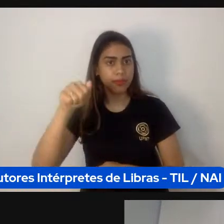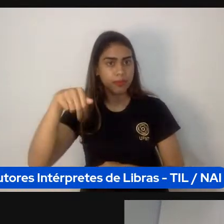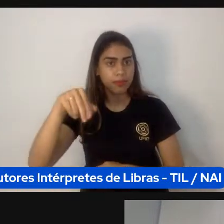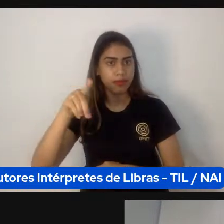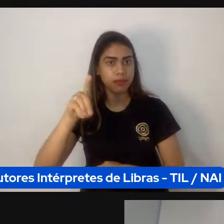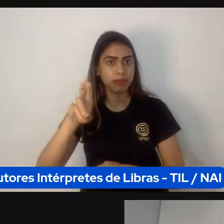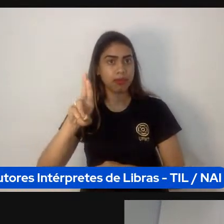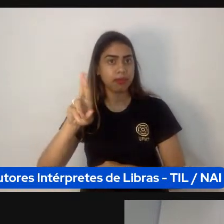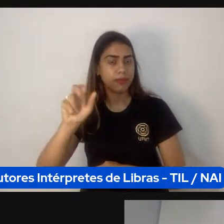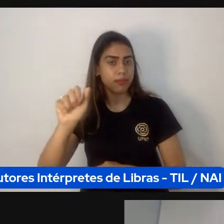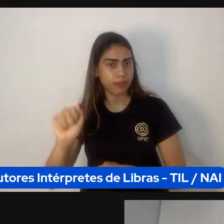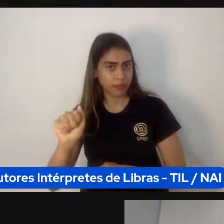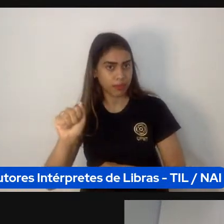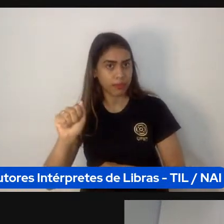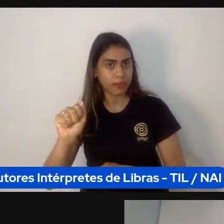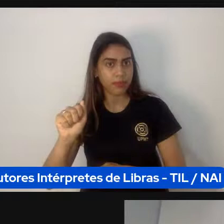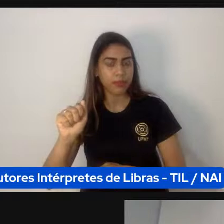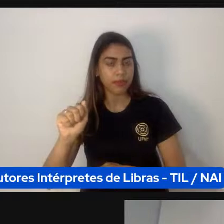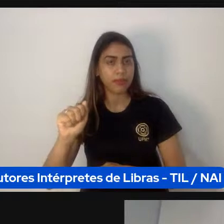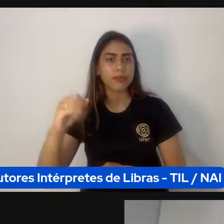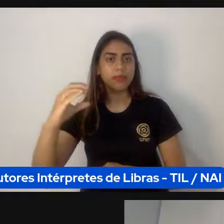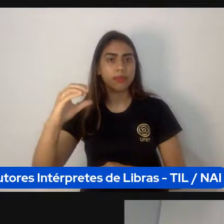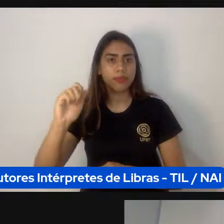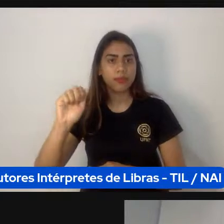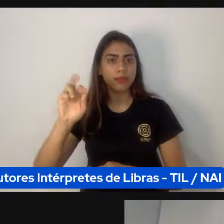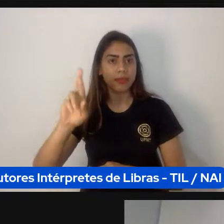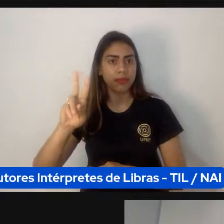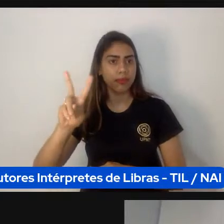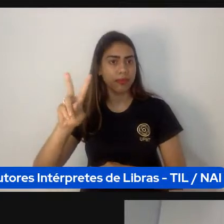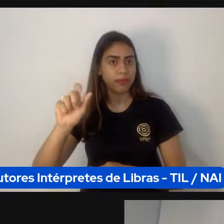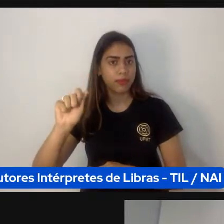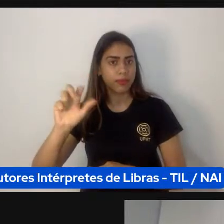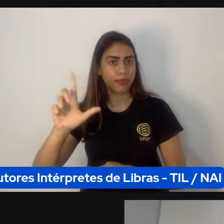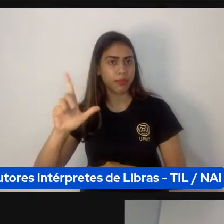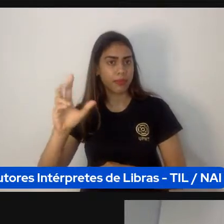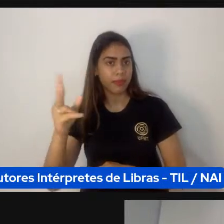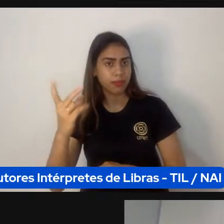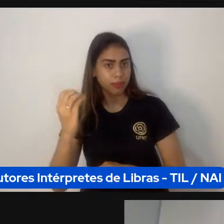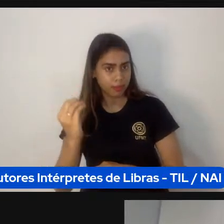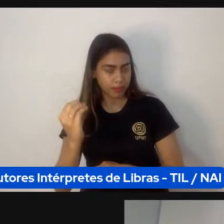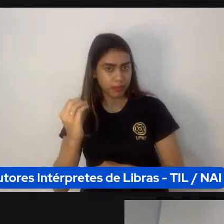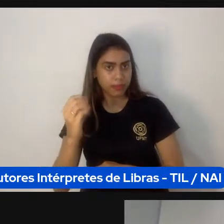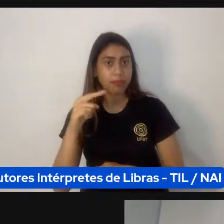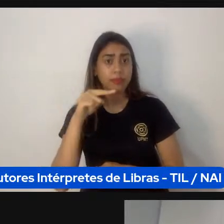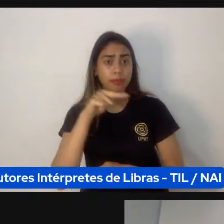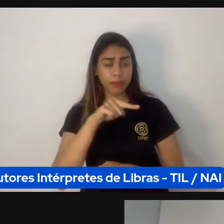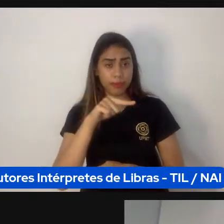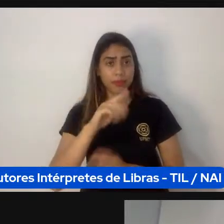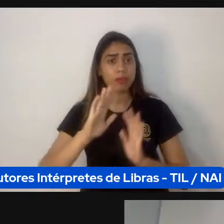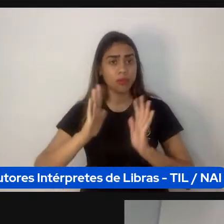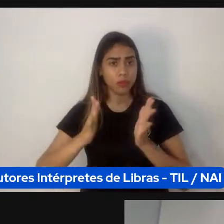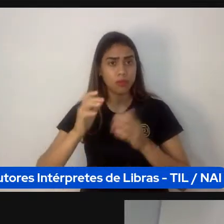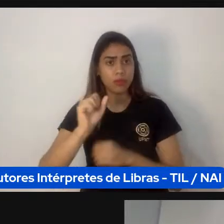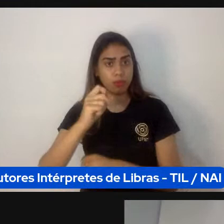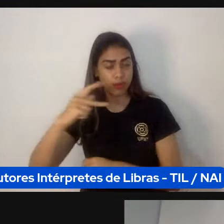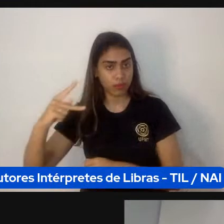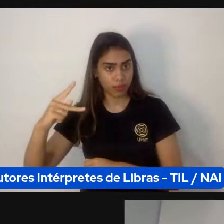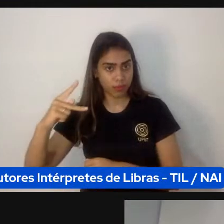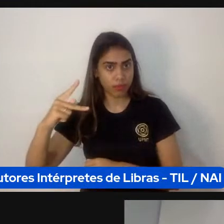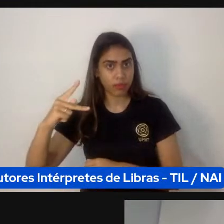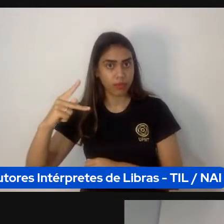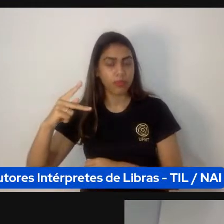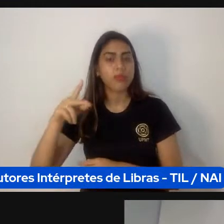Caldeiro Tavares Carvalho. Ela é professora aposentada do curso de psicologia do UFMT. Ela tem